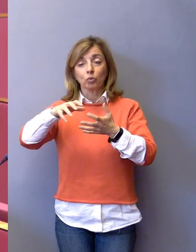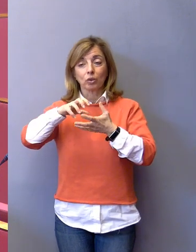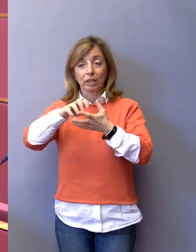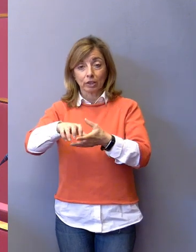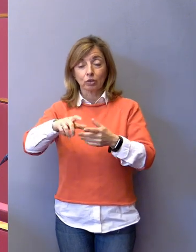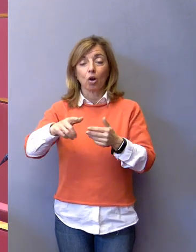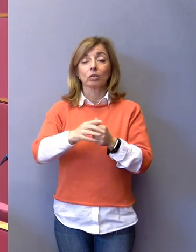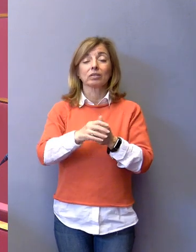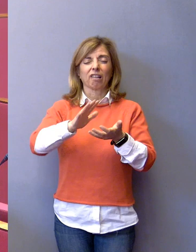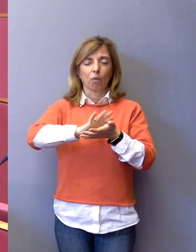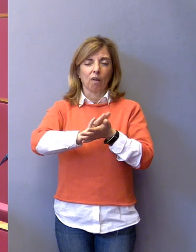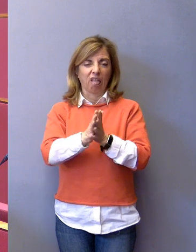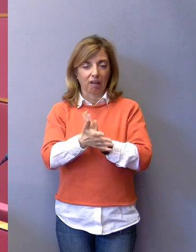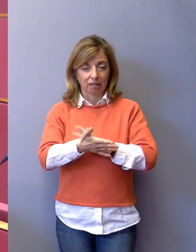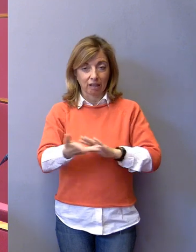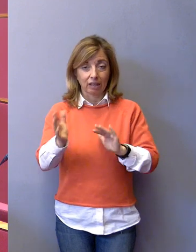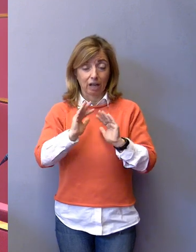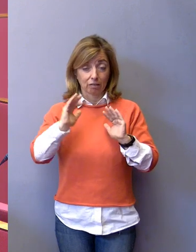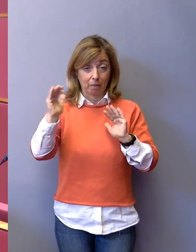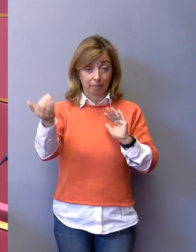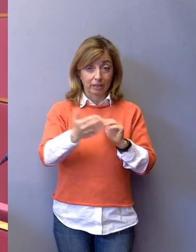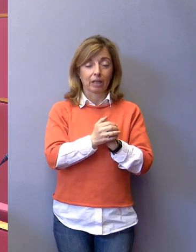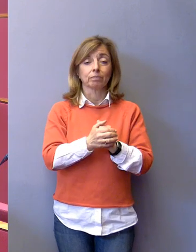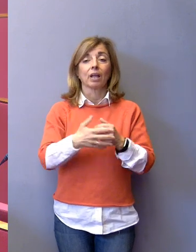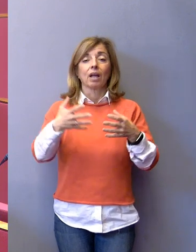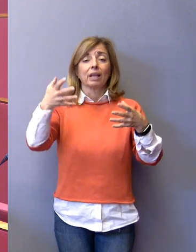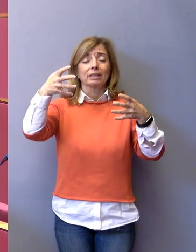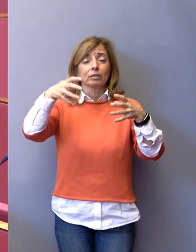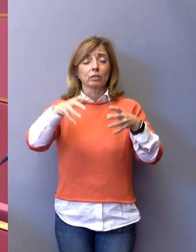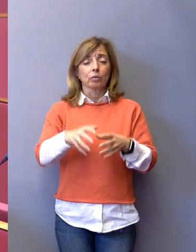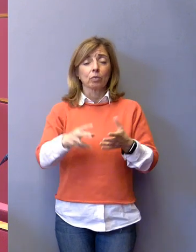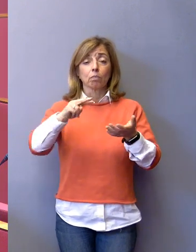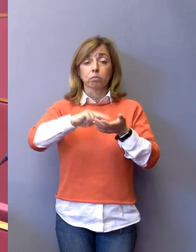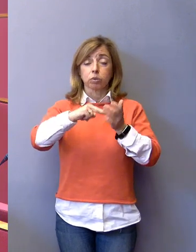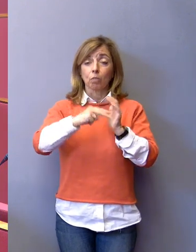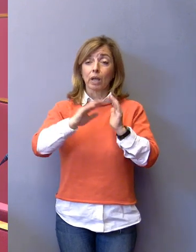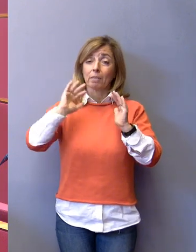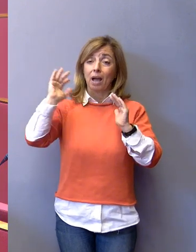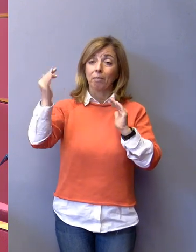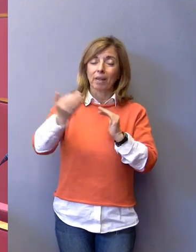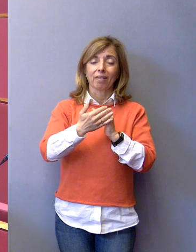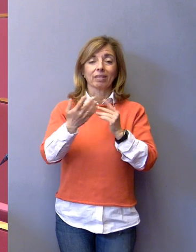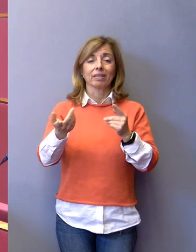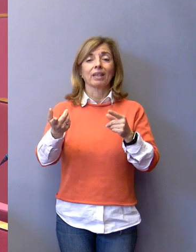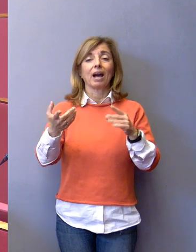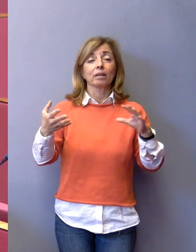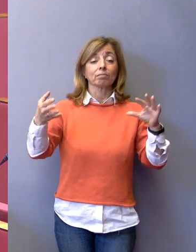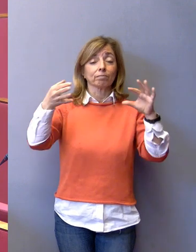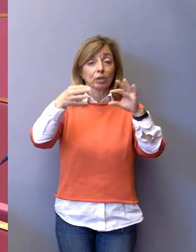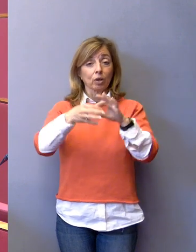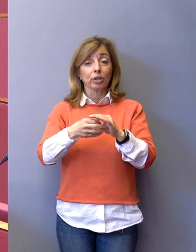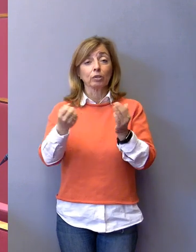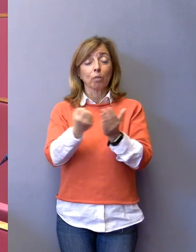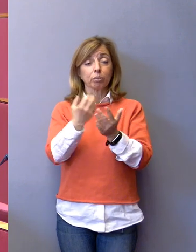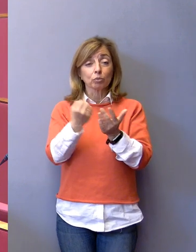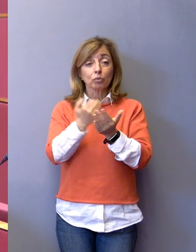transizione e poi ridurre le pressioni ambientali e climatiche connesse alla produzione al consumo in